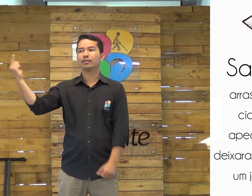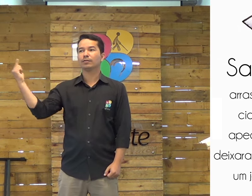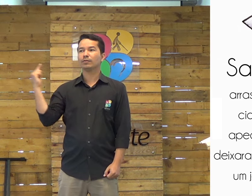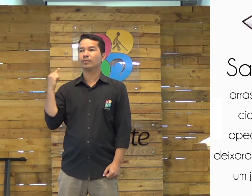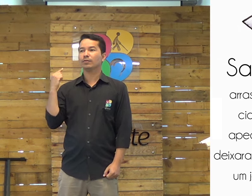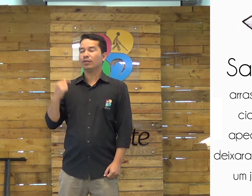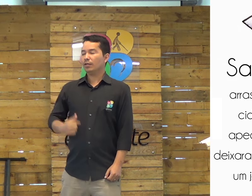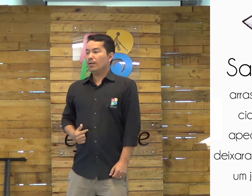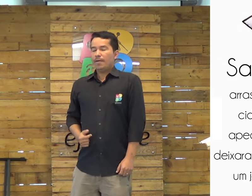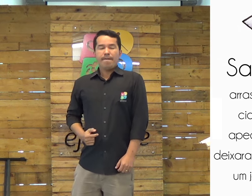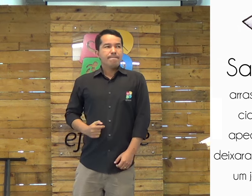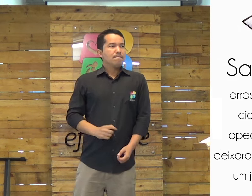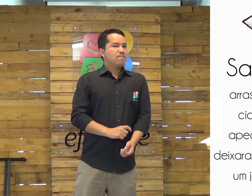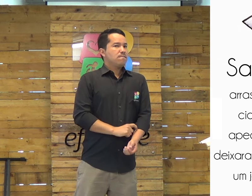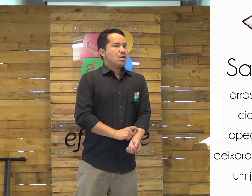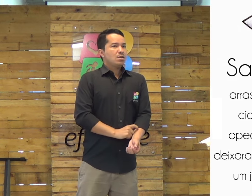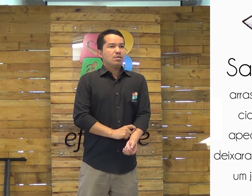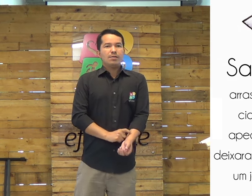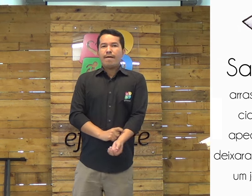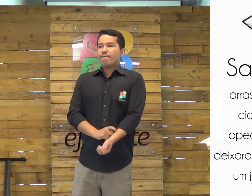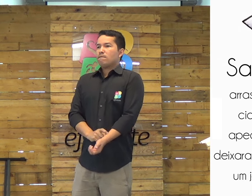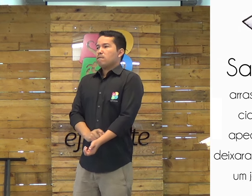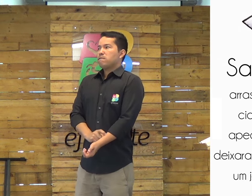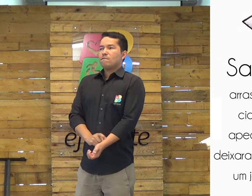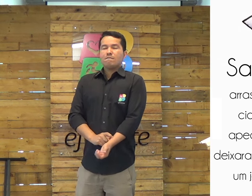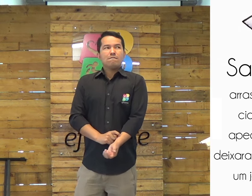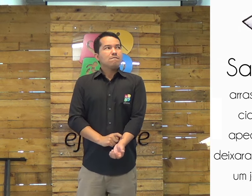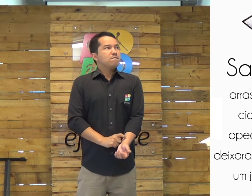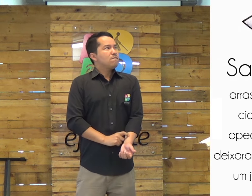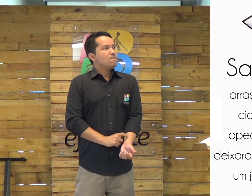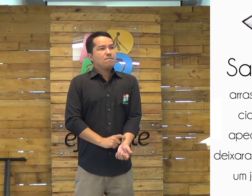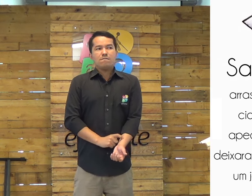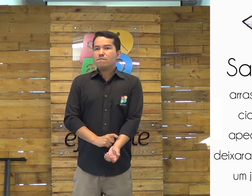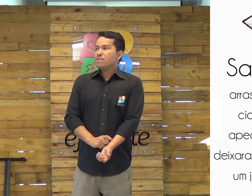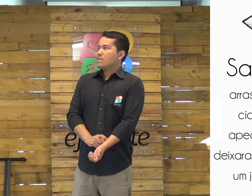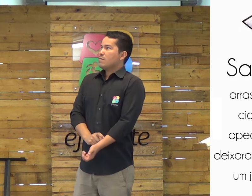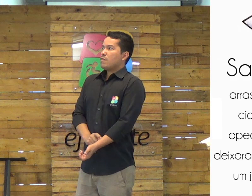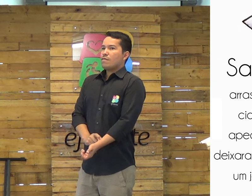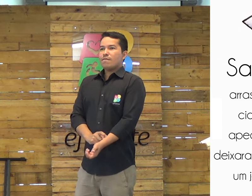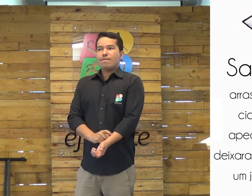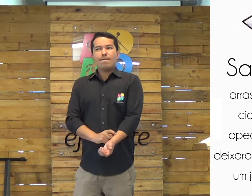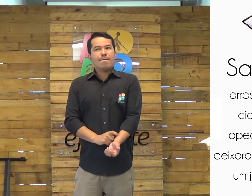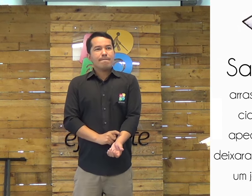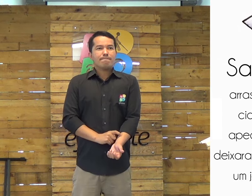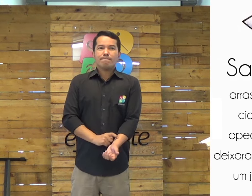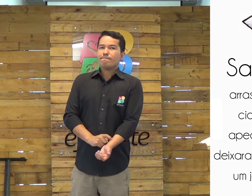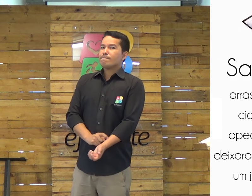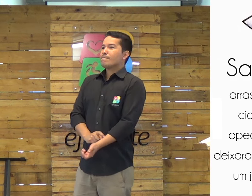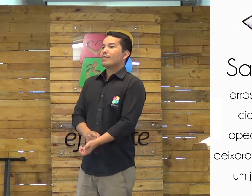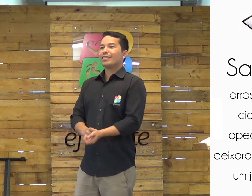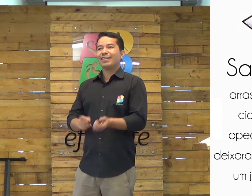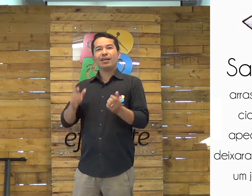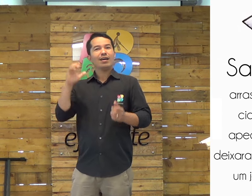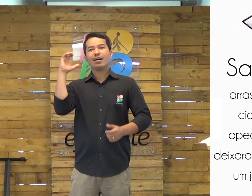Se tivesse um cristão se aproximando de mim, eu ficava com raiva. Mas eu conseguia me segurar.